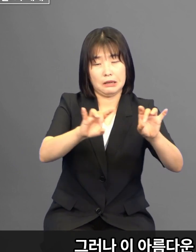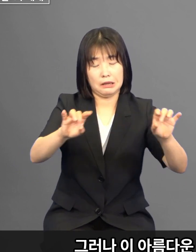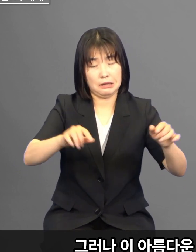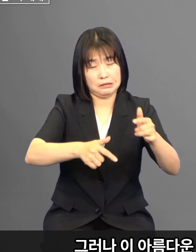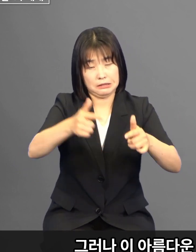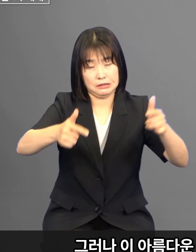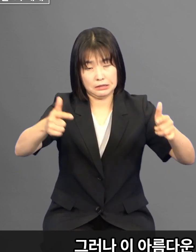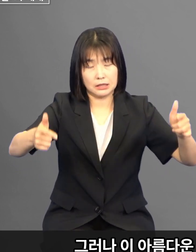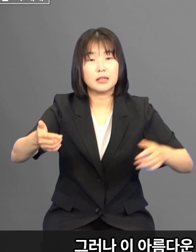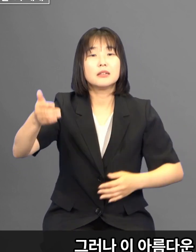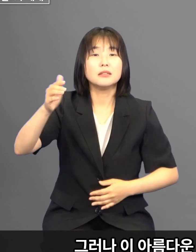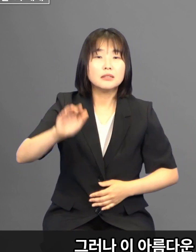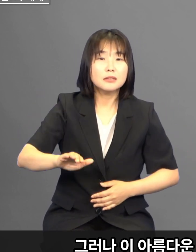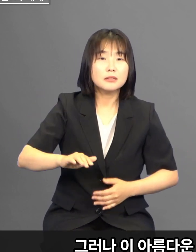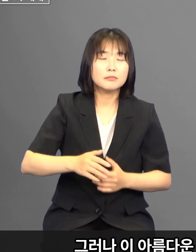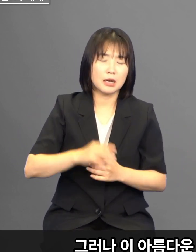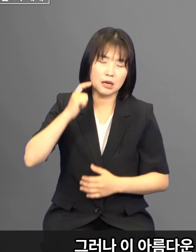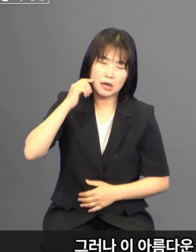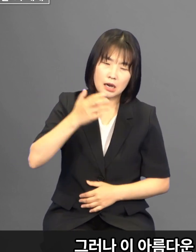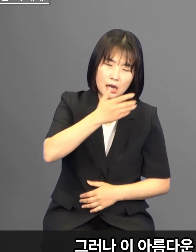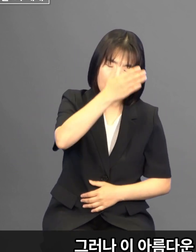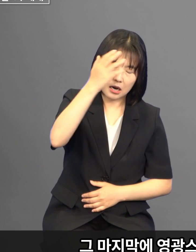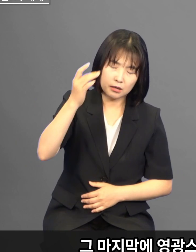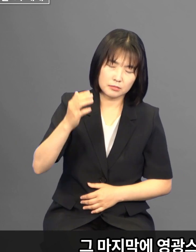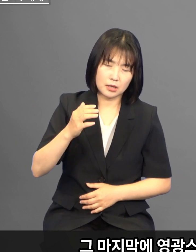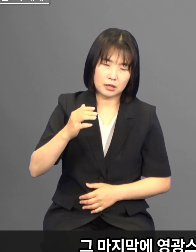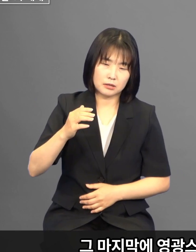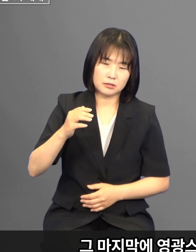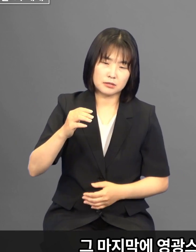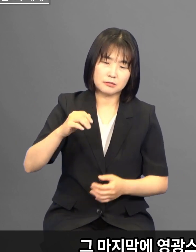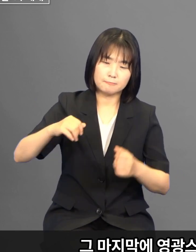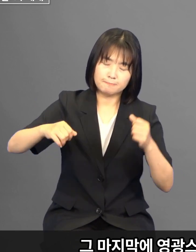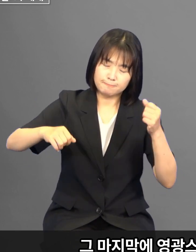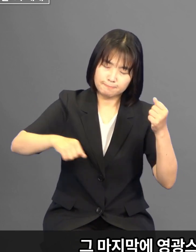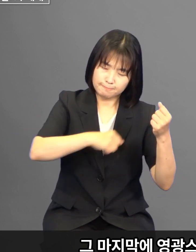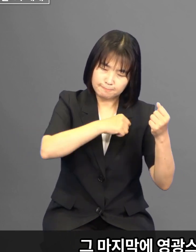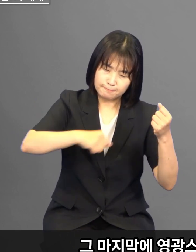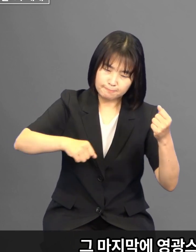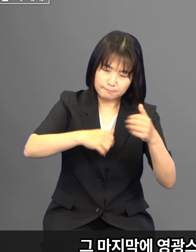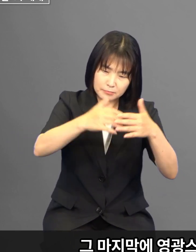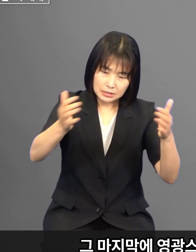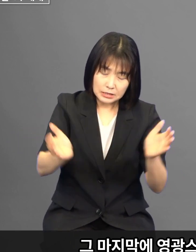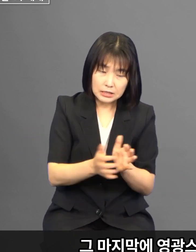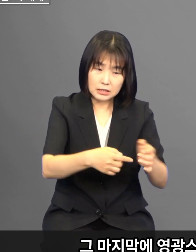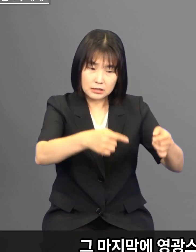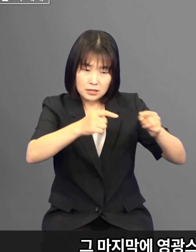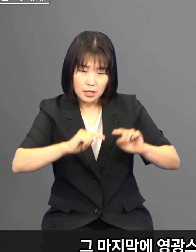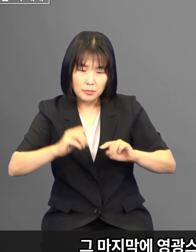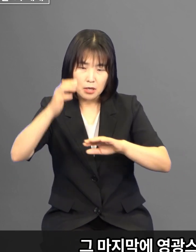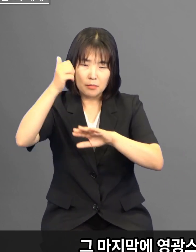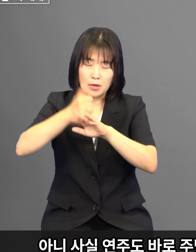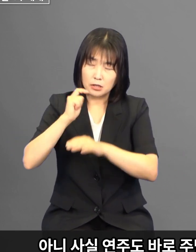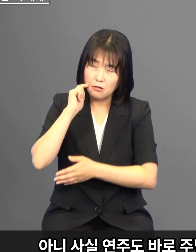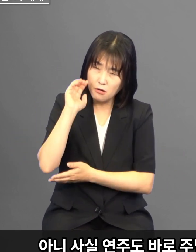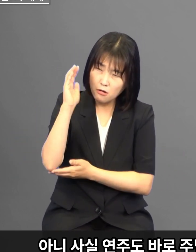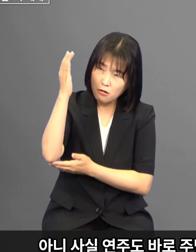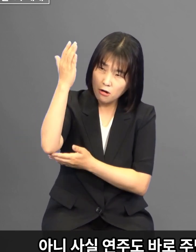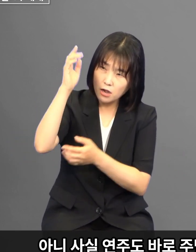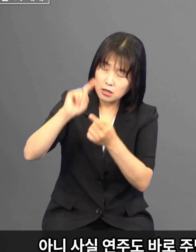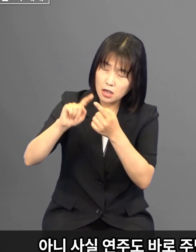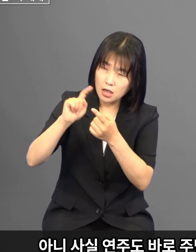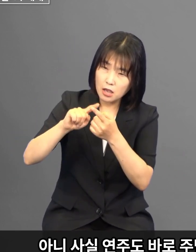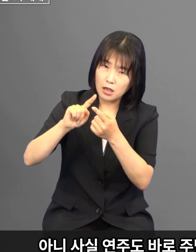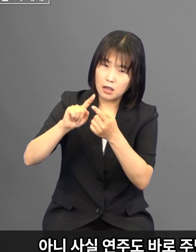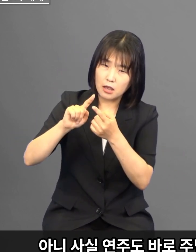그러나 이 아름다운 교향악단에 우리를 참여시켜서 그 마지막에 영광스러운 부분을 연주할 수 있도록, 아니 사실